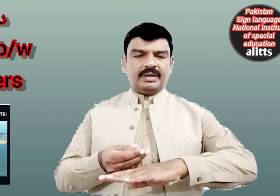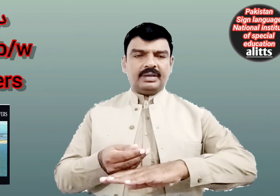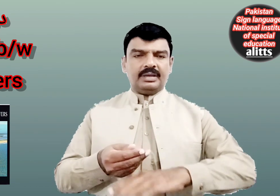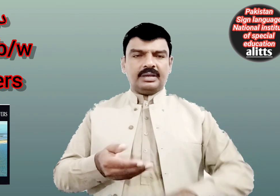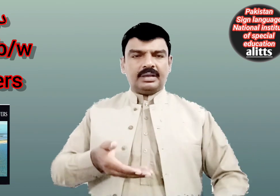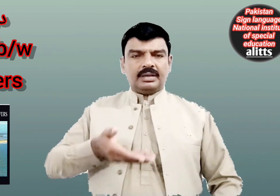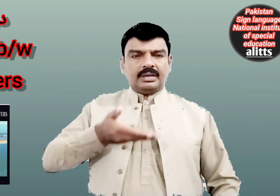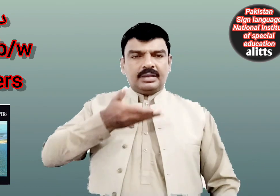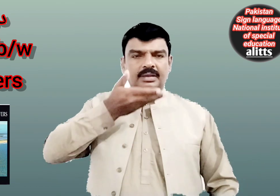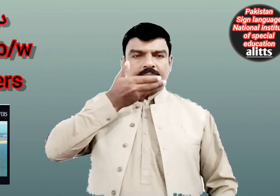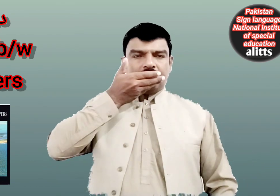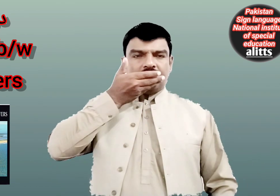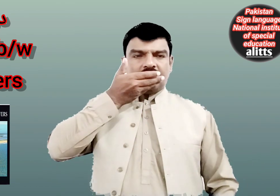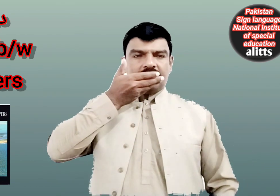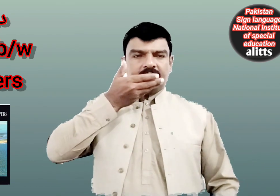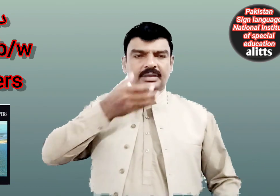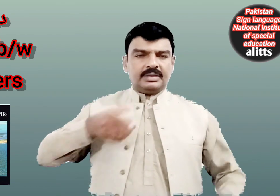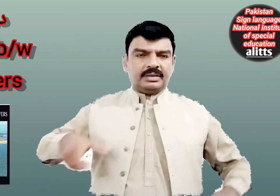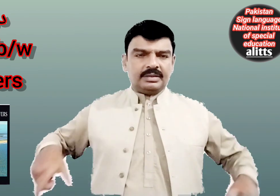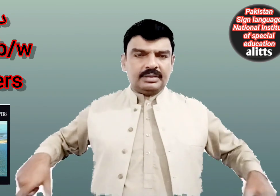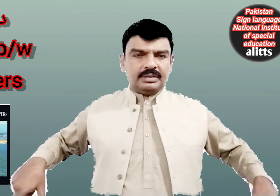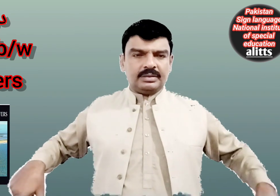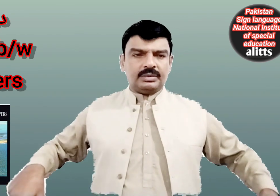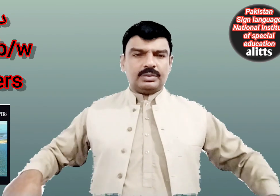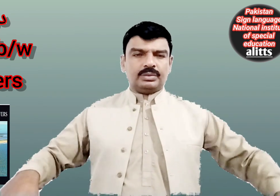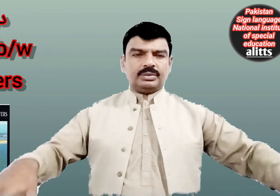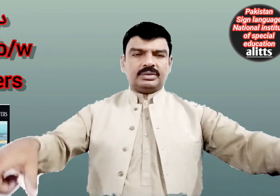मिट्टी पानी दोनों तरफ।